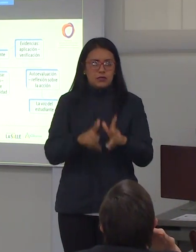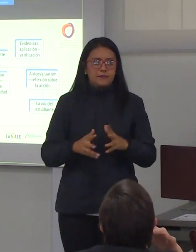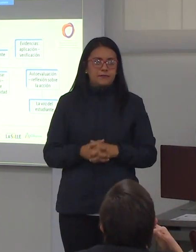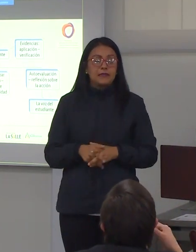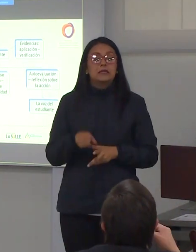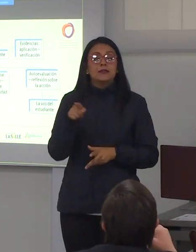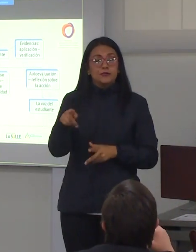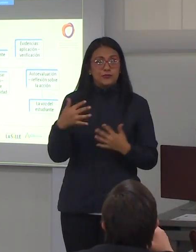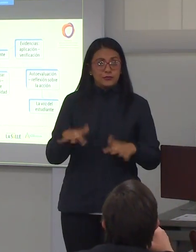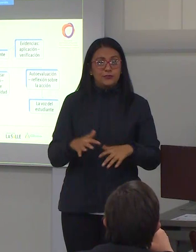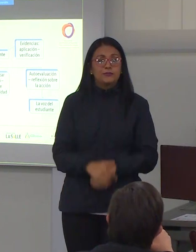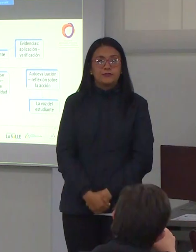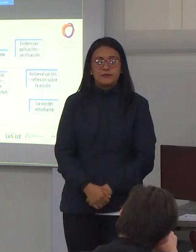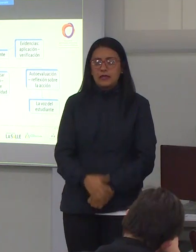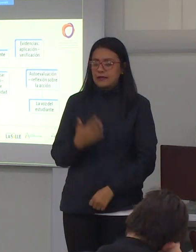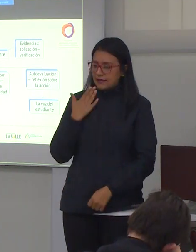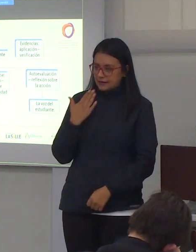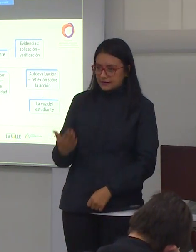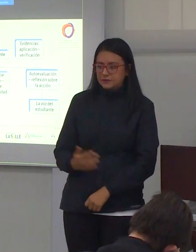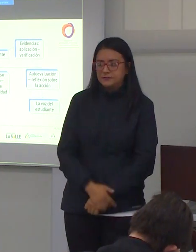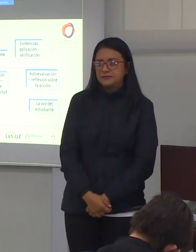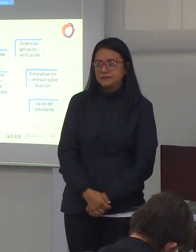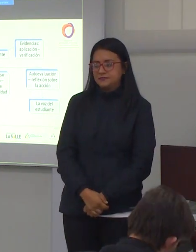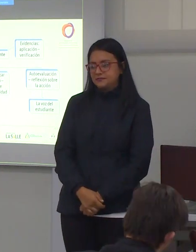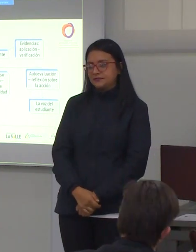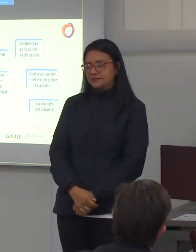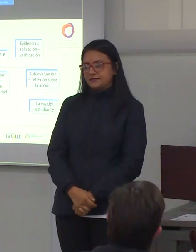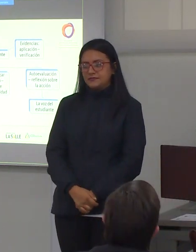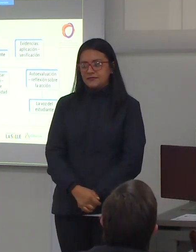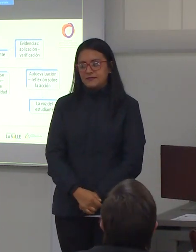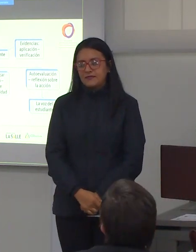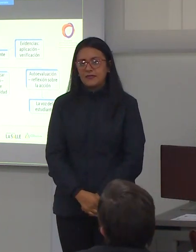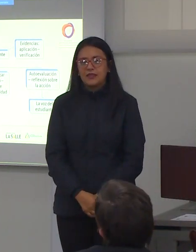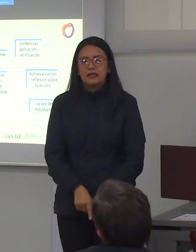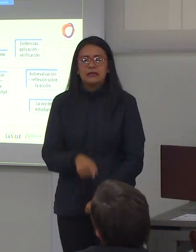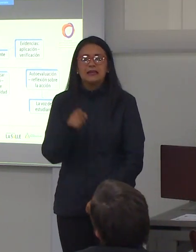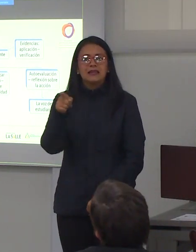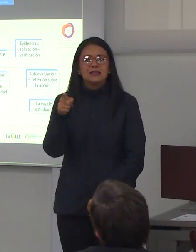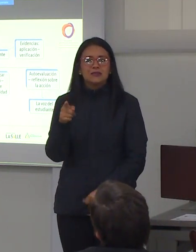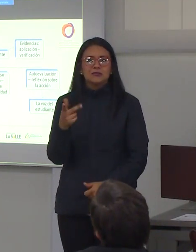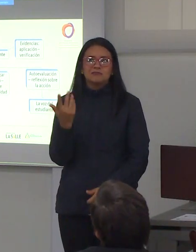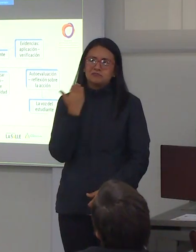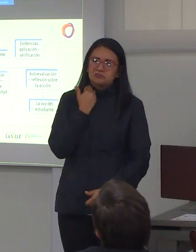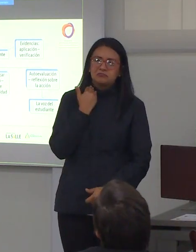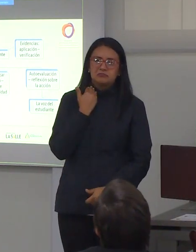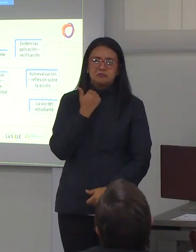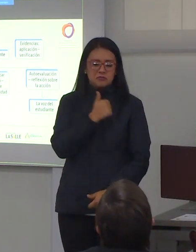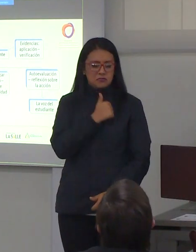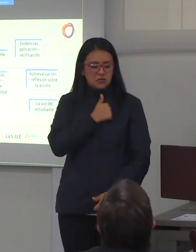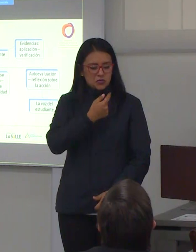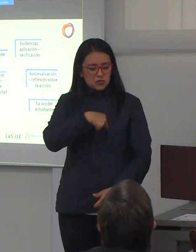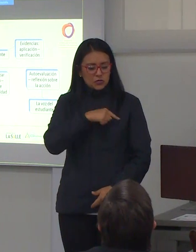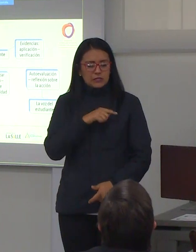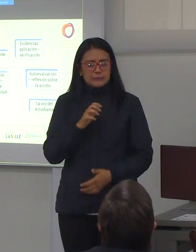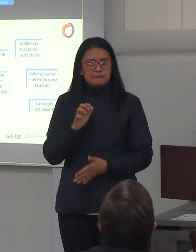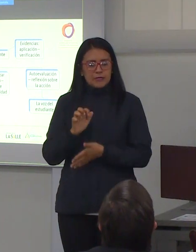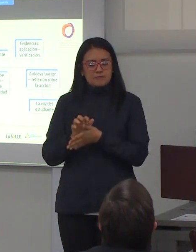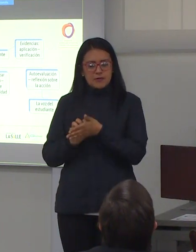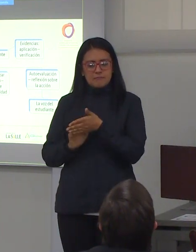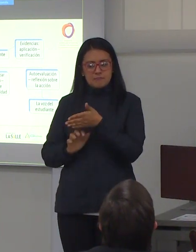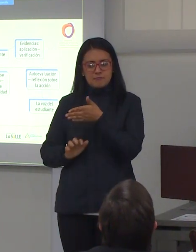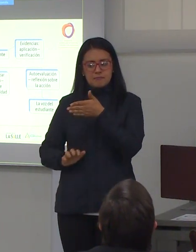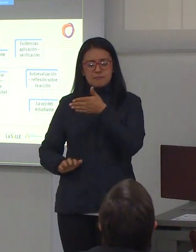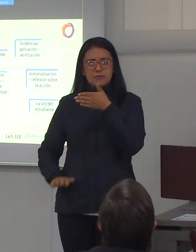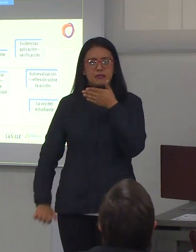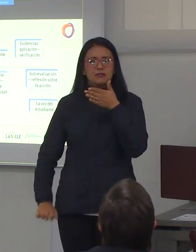eso es muy importante gracias esto nos evita entonces a nosotros minimizar lo que